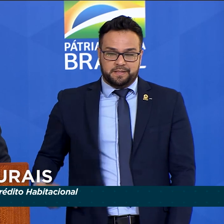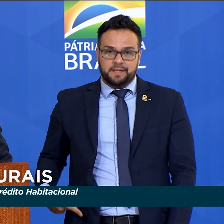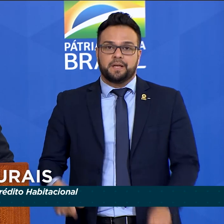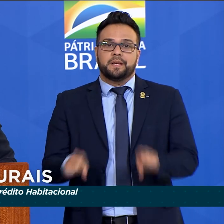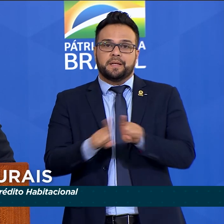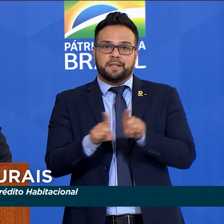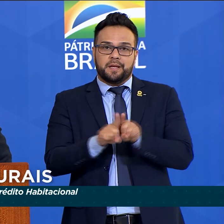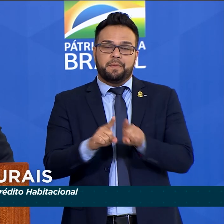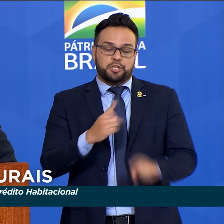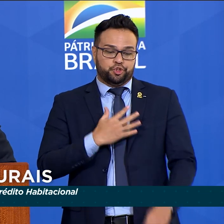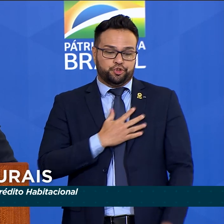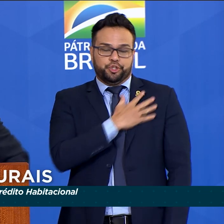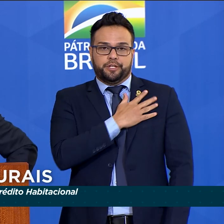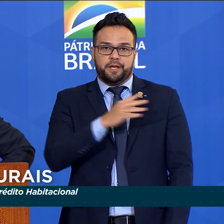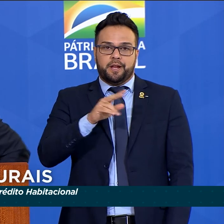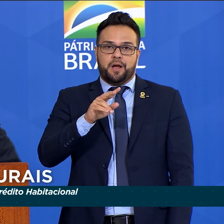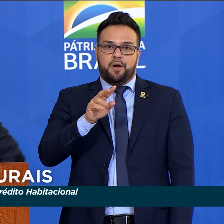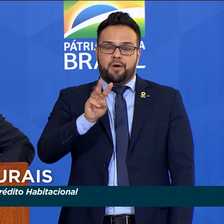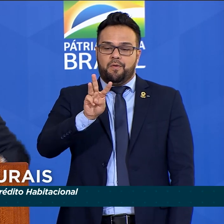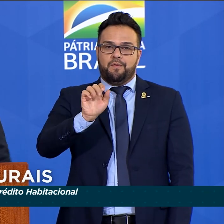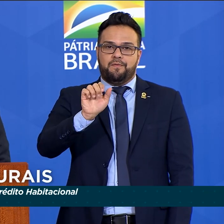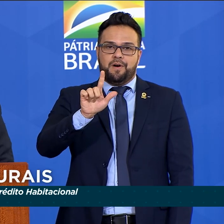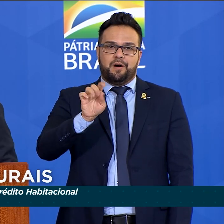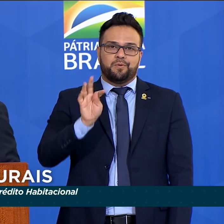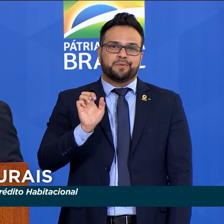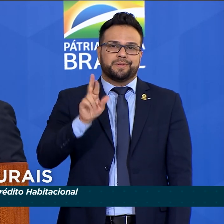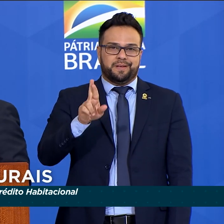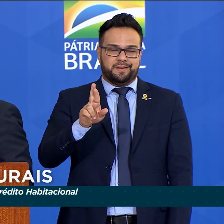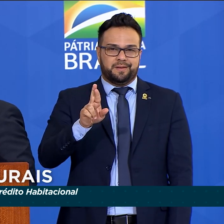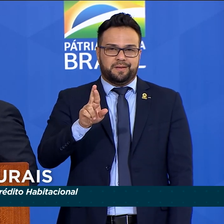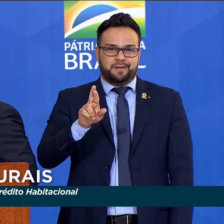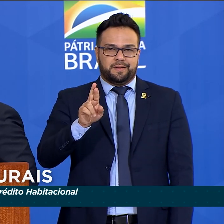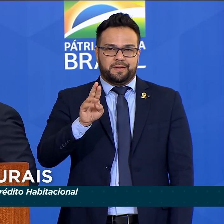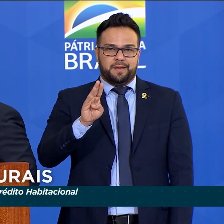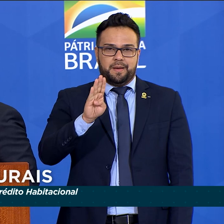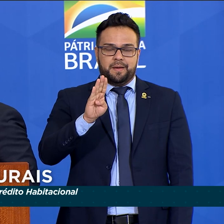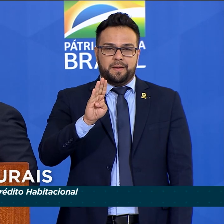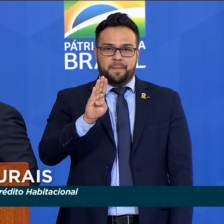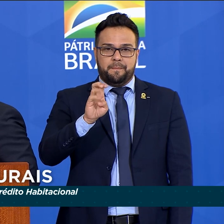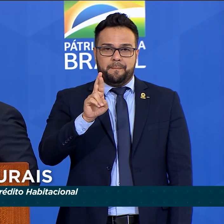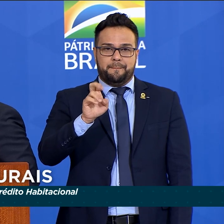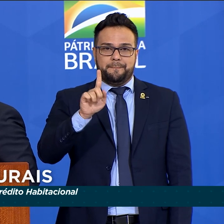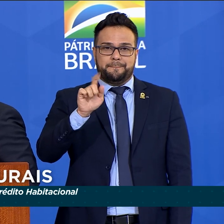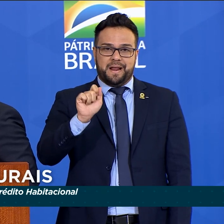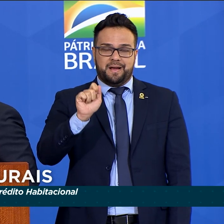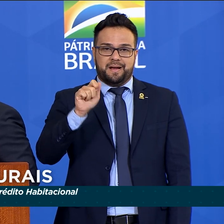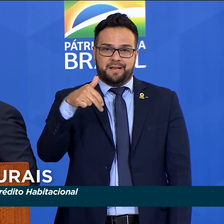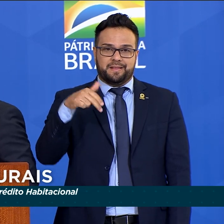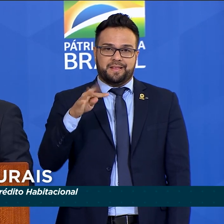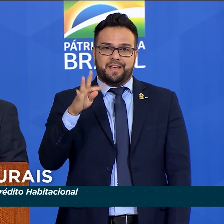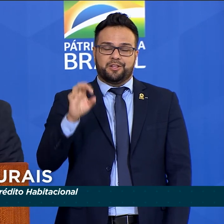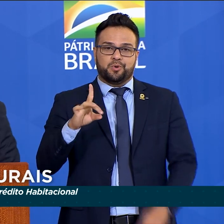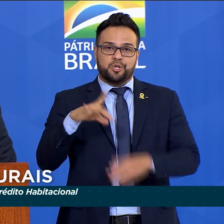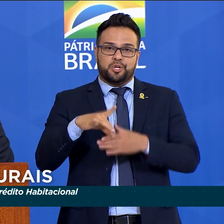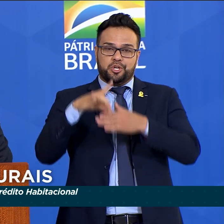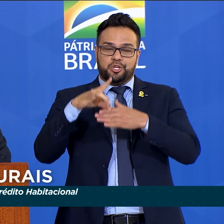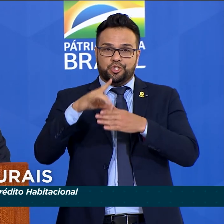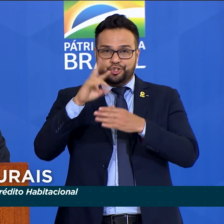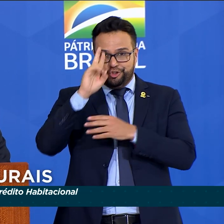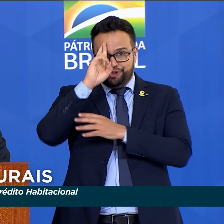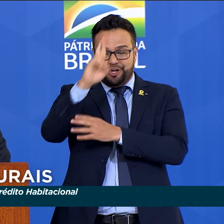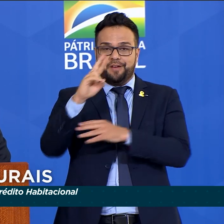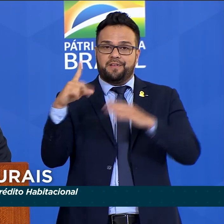general Walter Souza Braga Neto, ministro de Estado, chefe da Casa Civil, o nosso líder aí do time